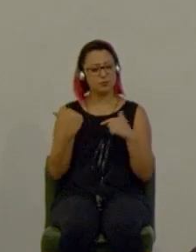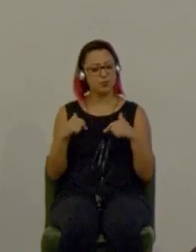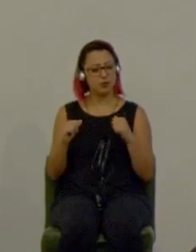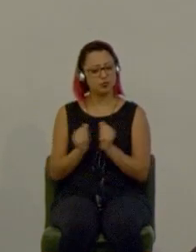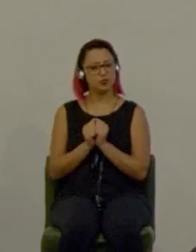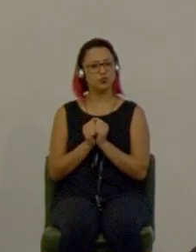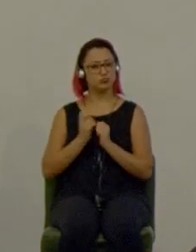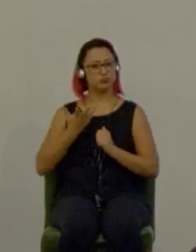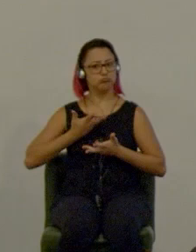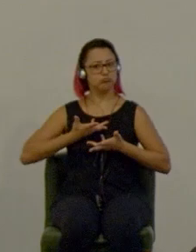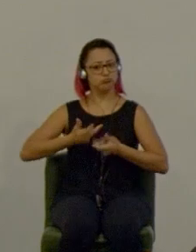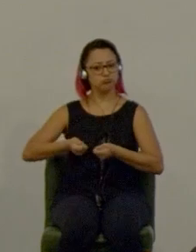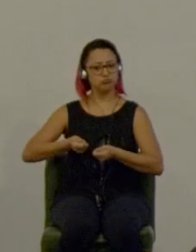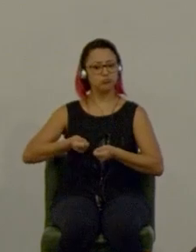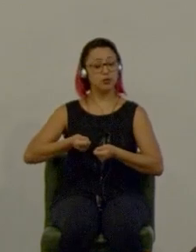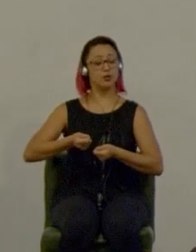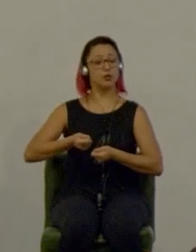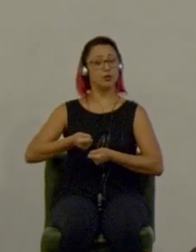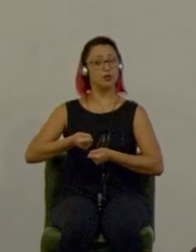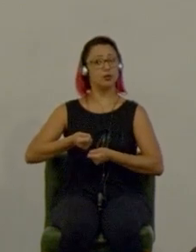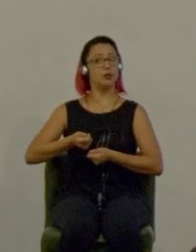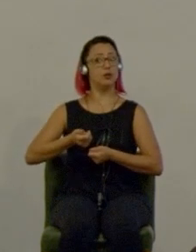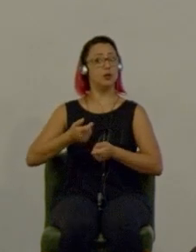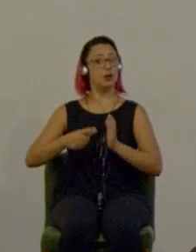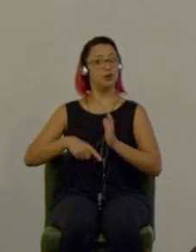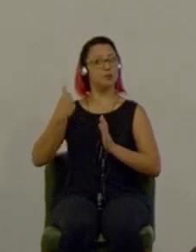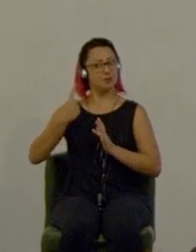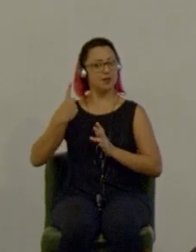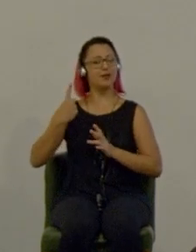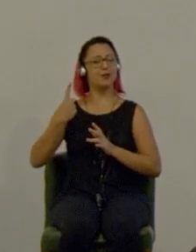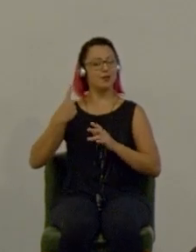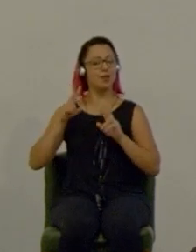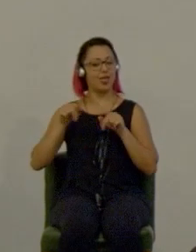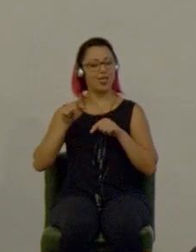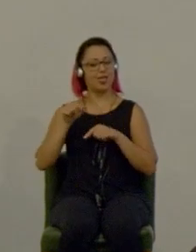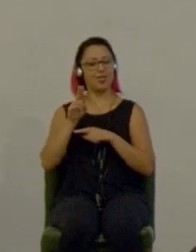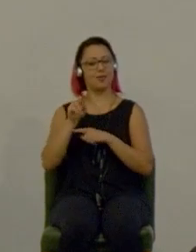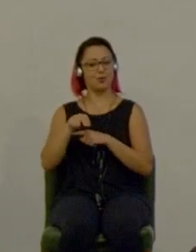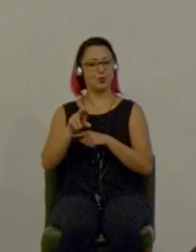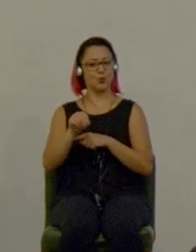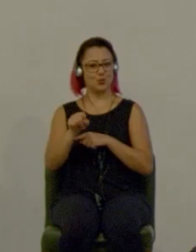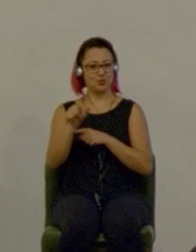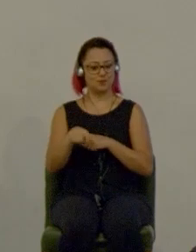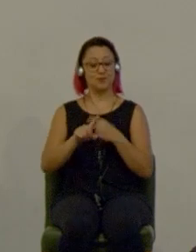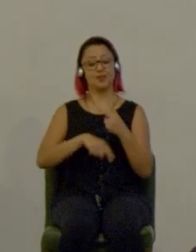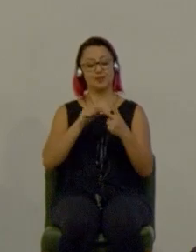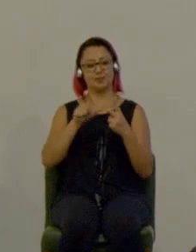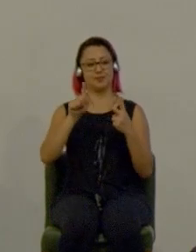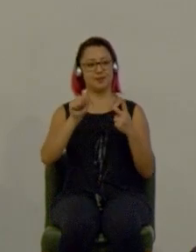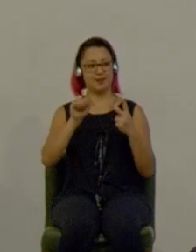cette rencontre des deux voies parallèles, c'est Bruno. La deuxième raison, c'est Gaïa, c'est sûr. Et on a écrit un petit texte avec Bruno